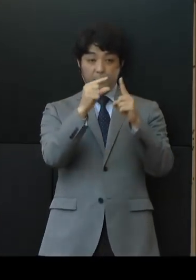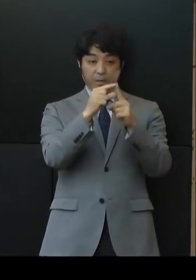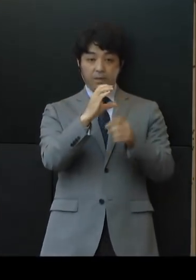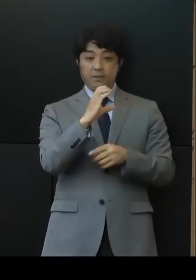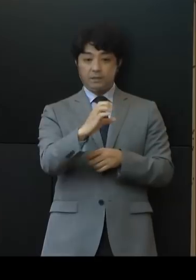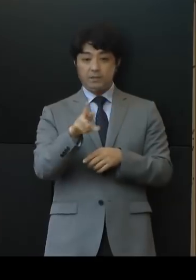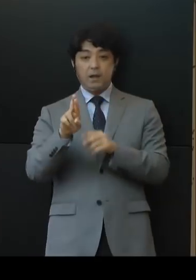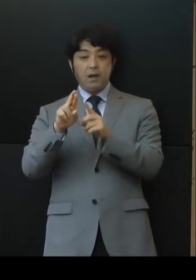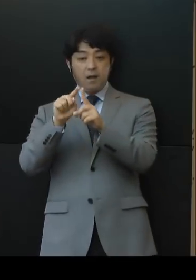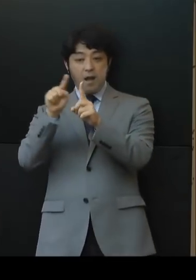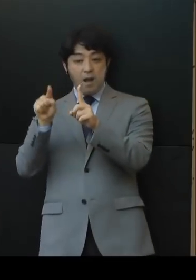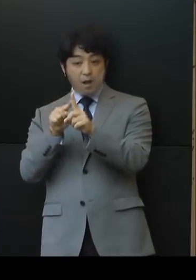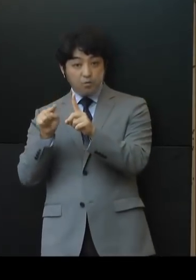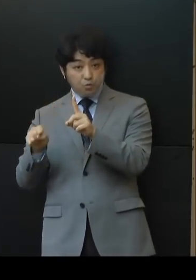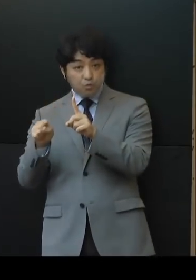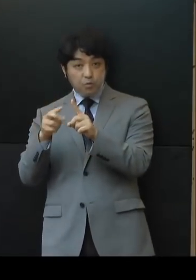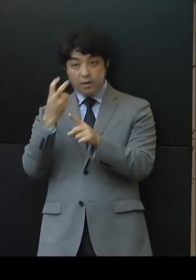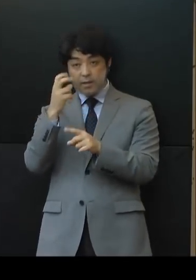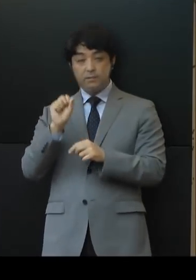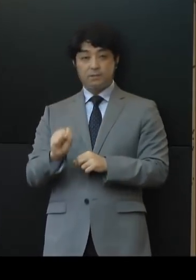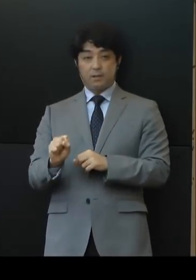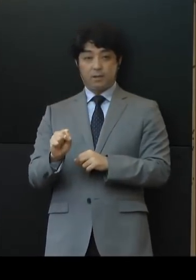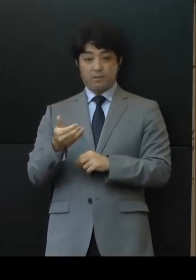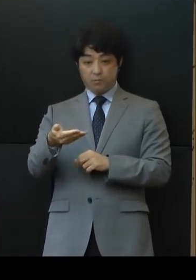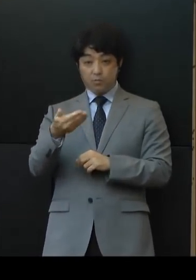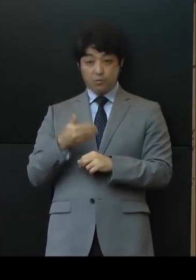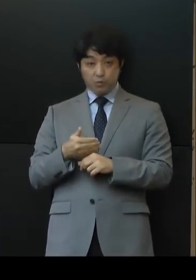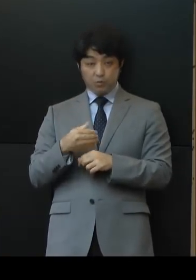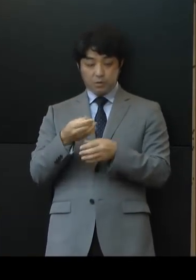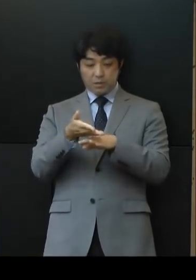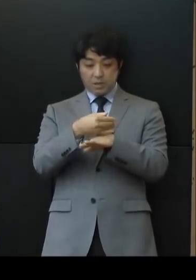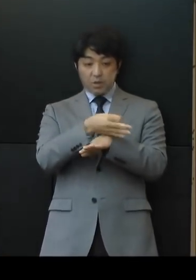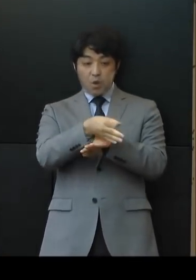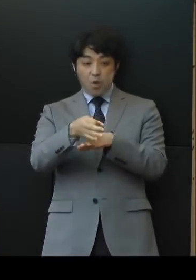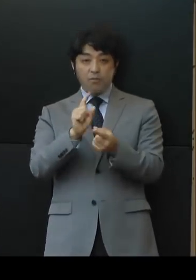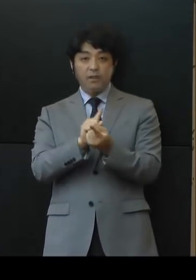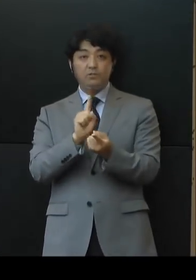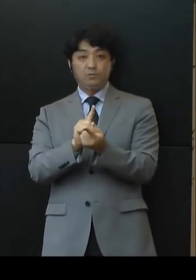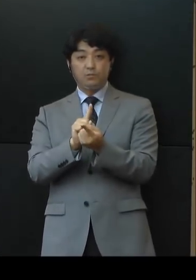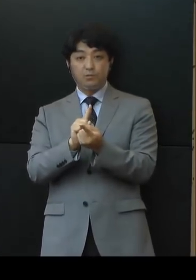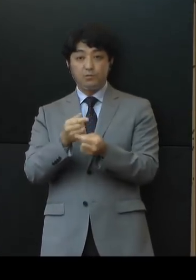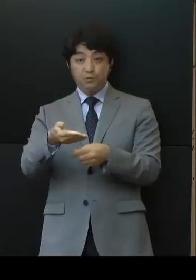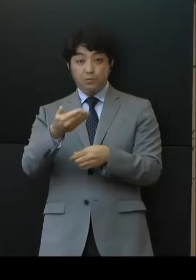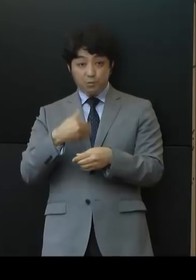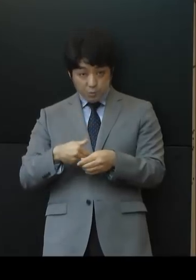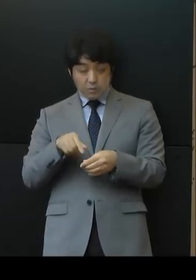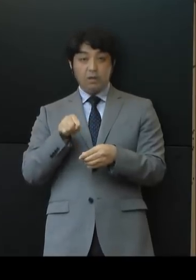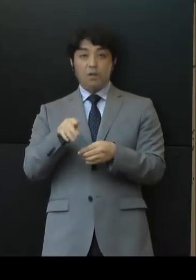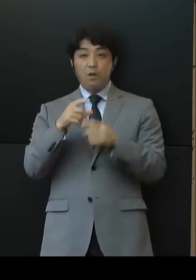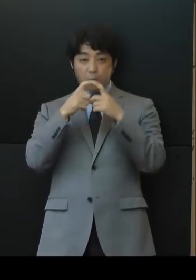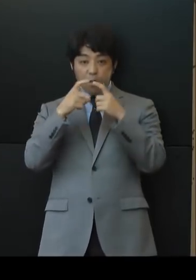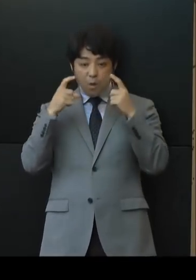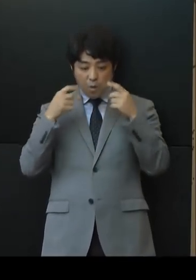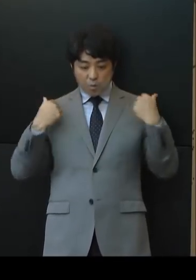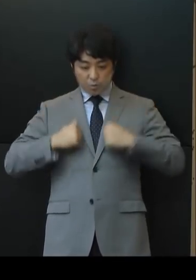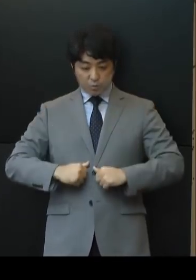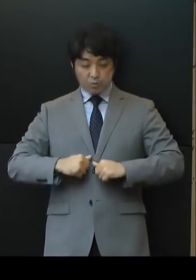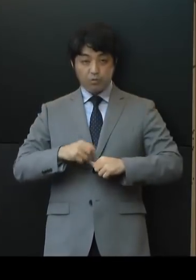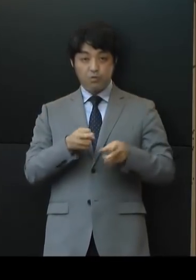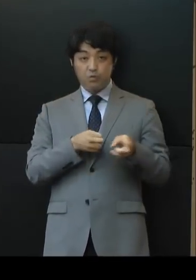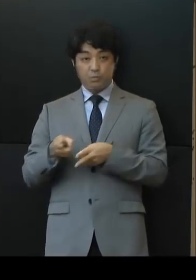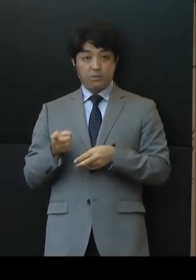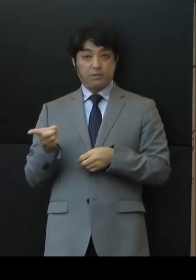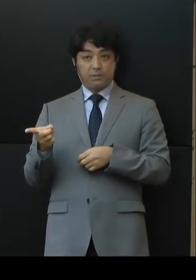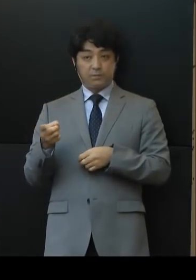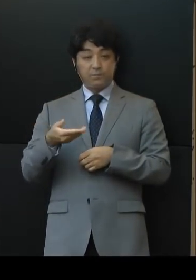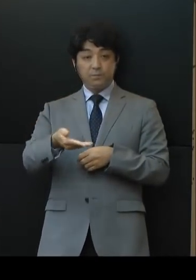制の強化、それから括弧5で離島対策、括弧6で医療用マスク、防護服等の確保、括弧7